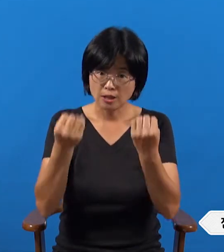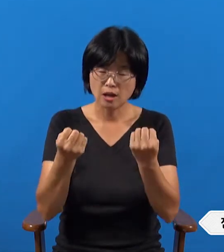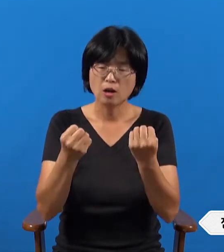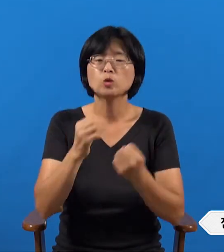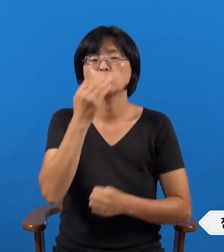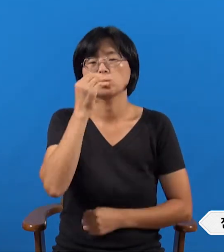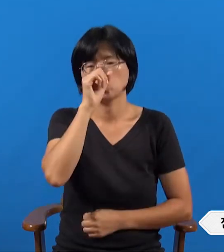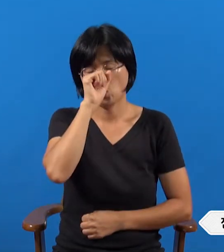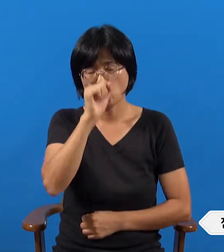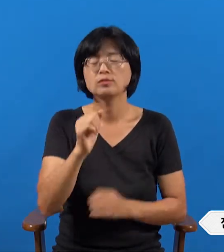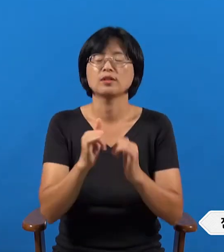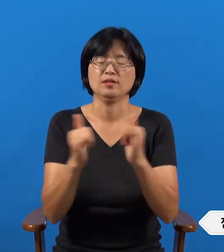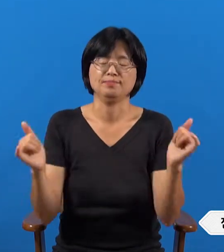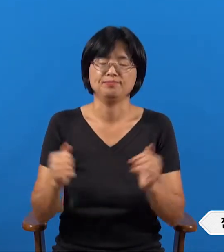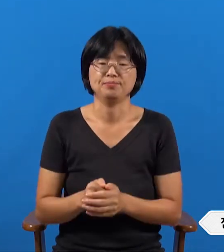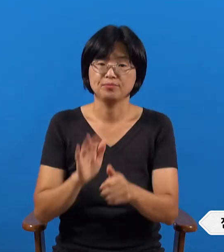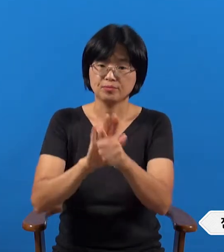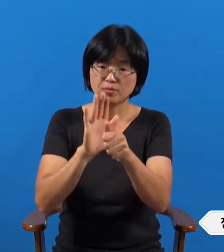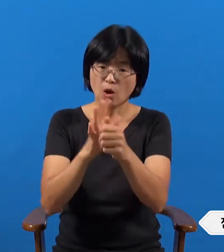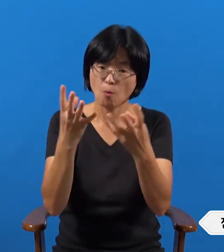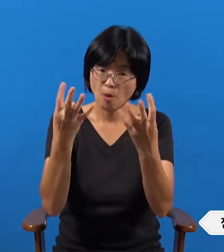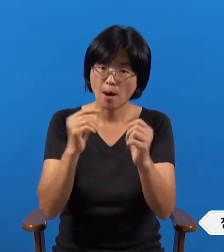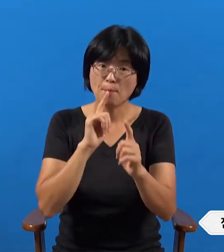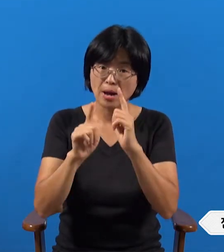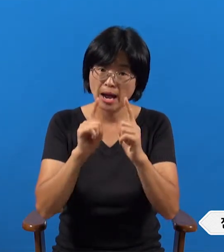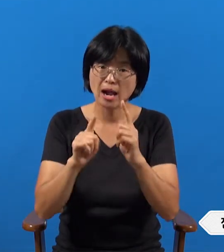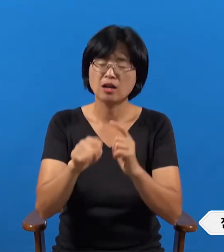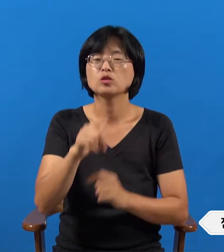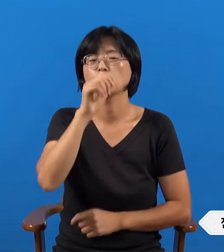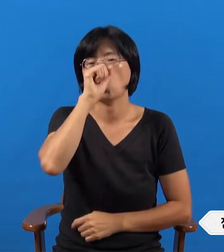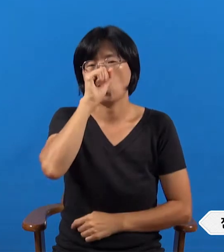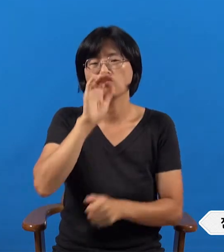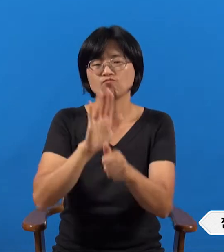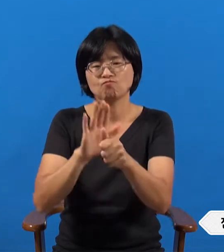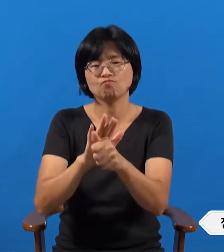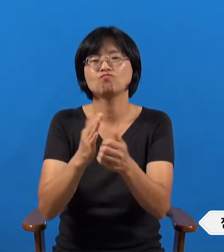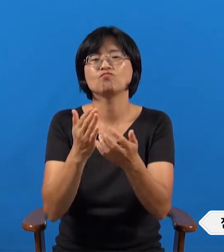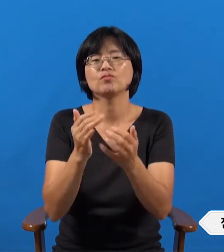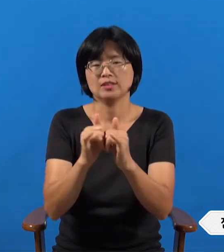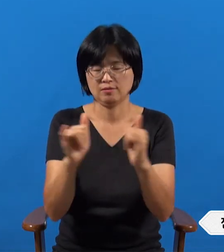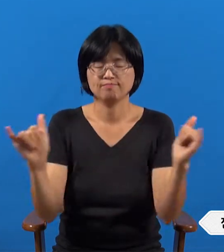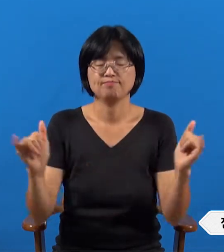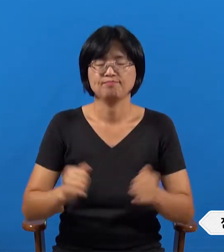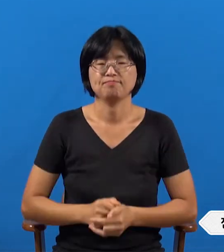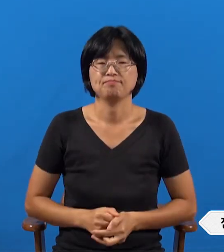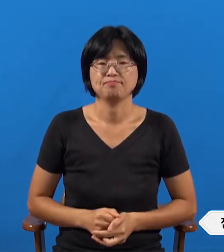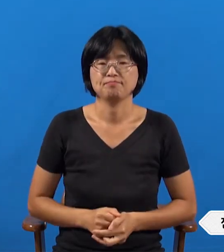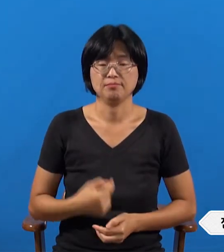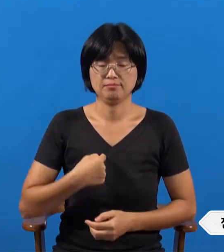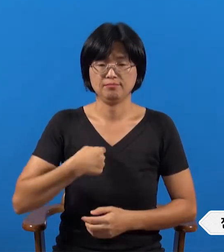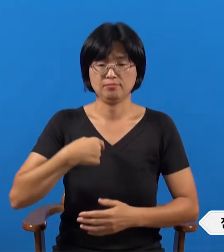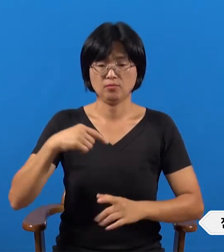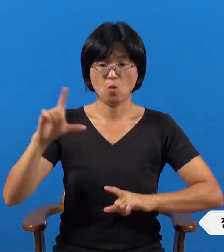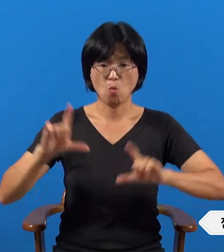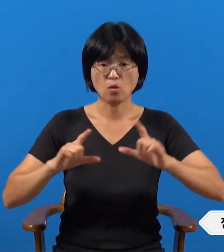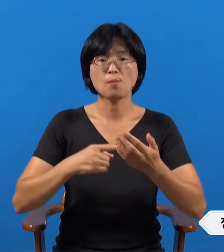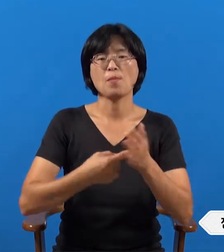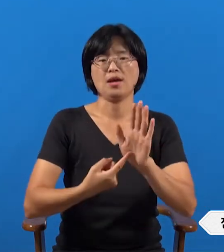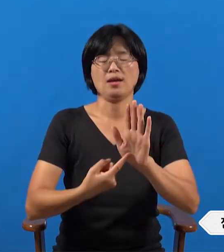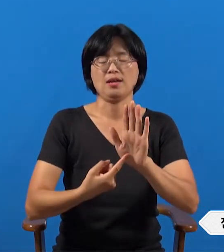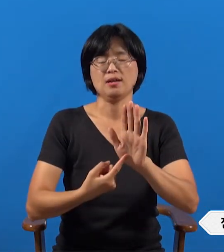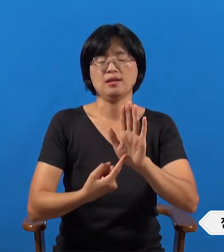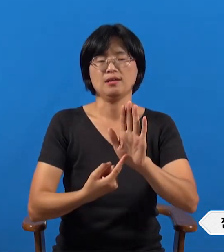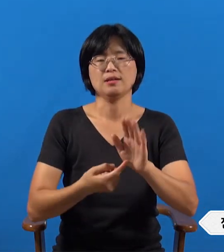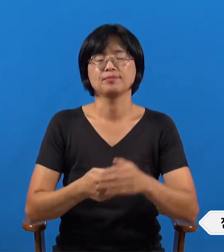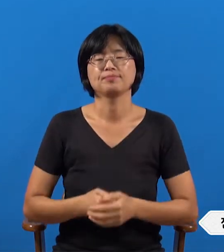도움이 되는 말을 하면 도움을 주는 사람이 됩니다. 우리가 어떤 말을 하느냐가 우리 자신의 모습을